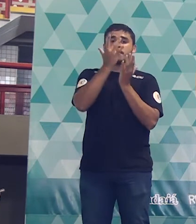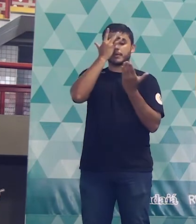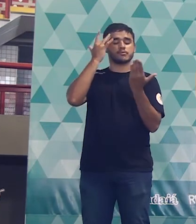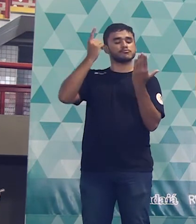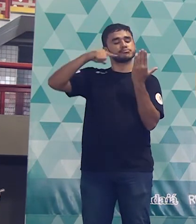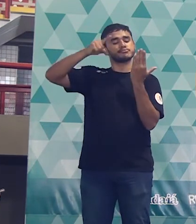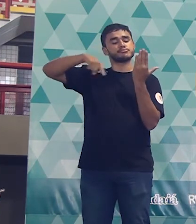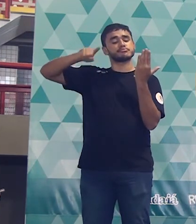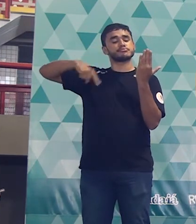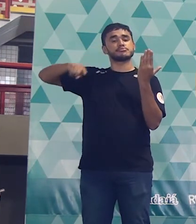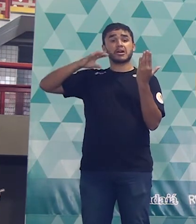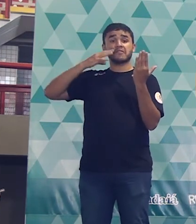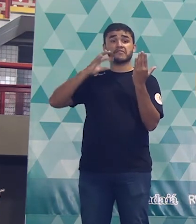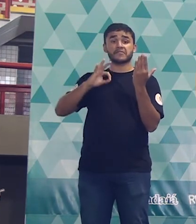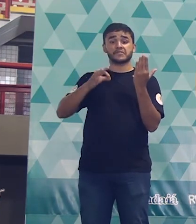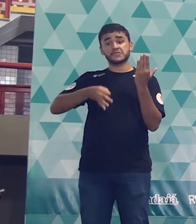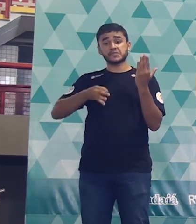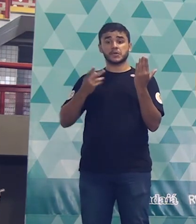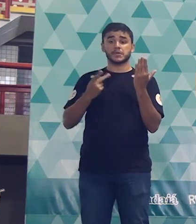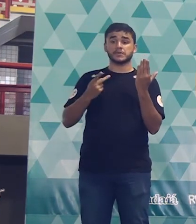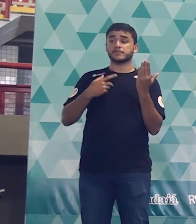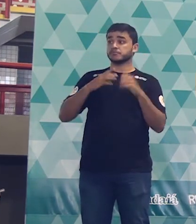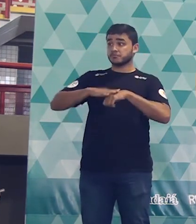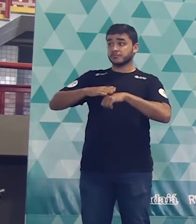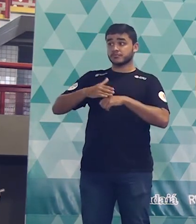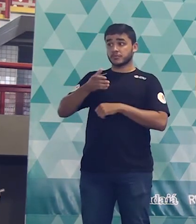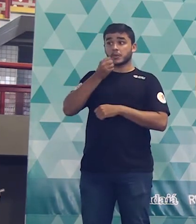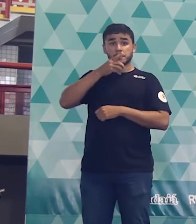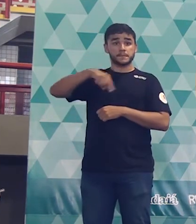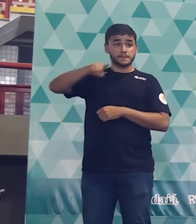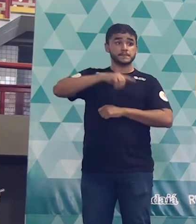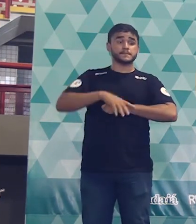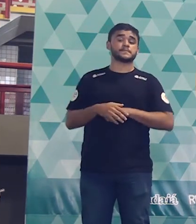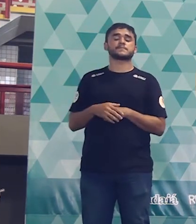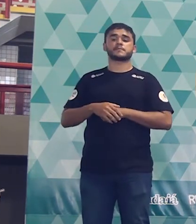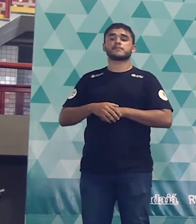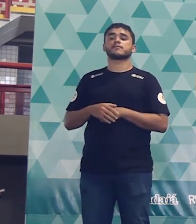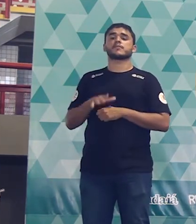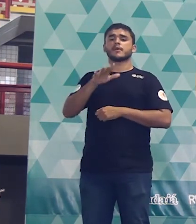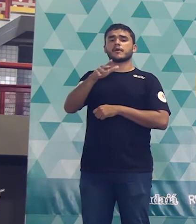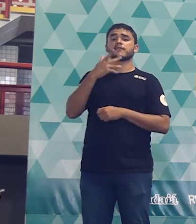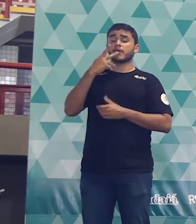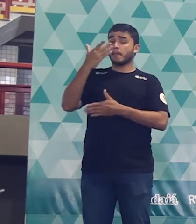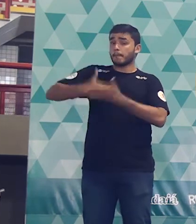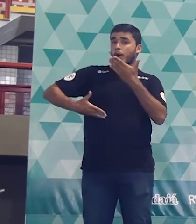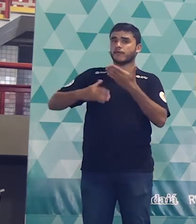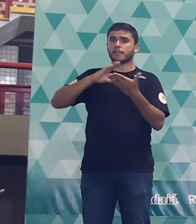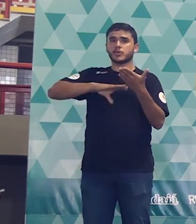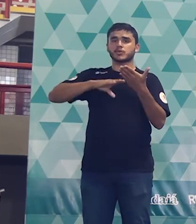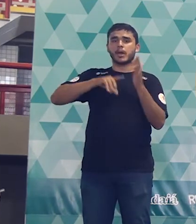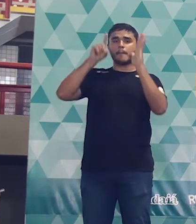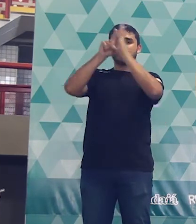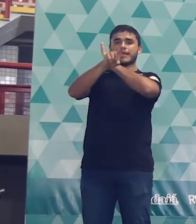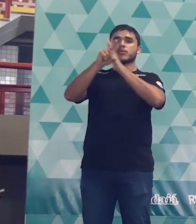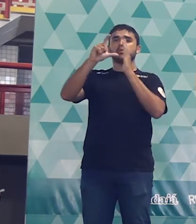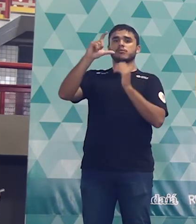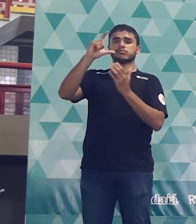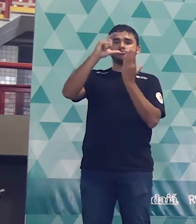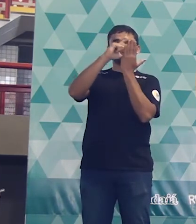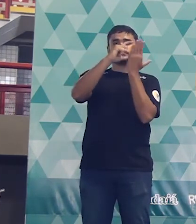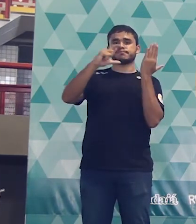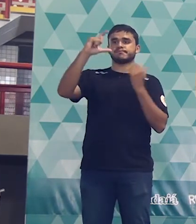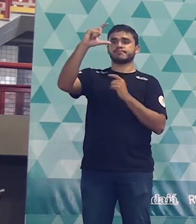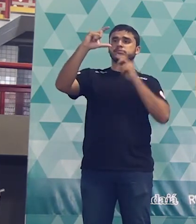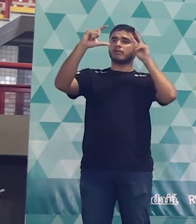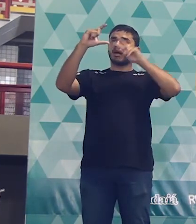já esteja bem, certo? E quando se trata da prova de interpretação, o brasileiro sempre